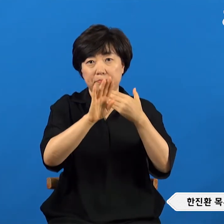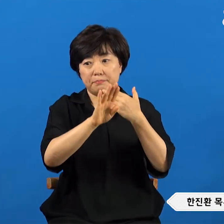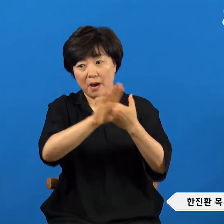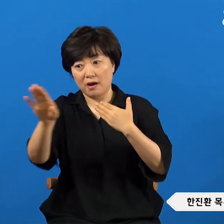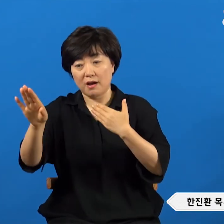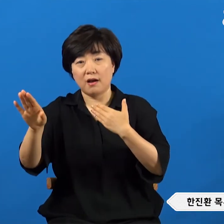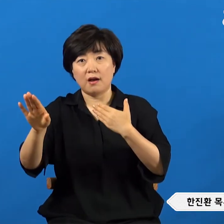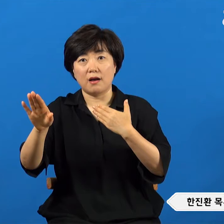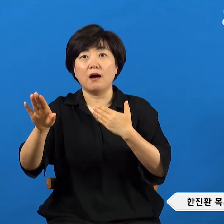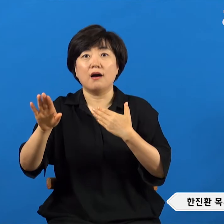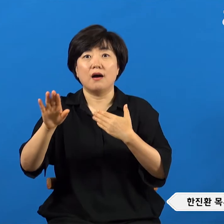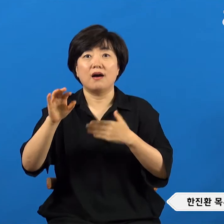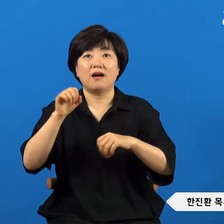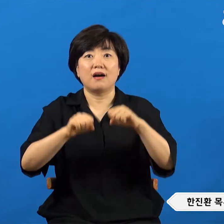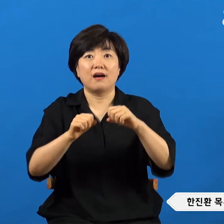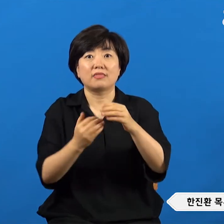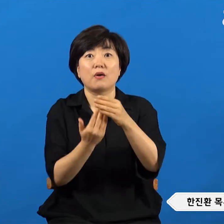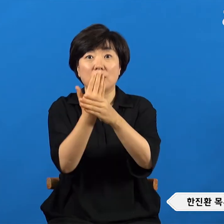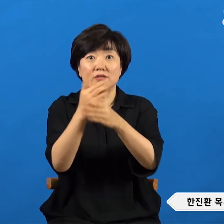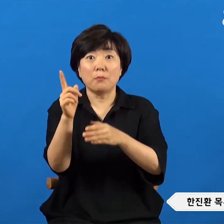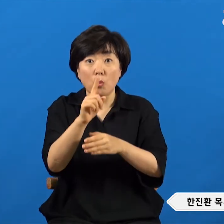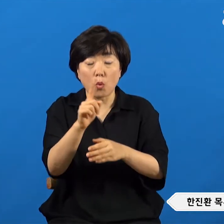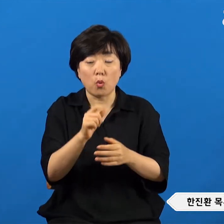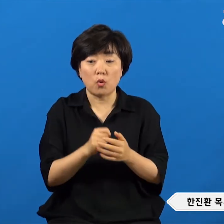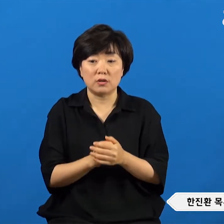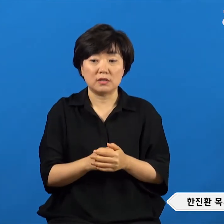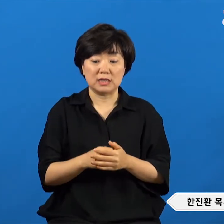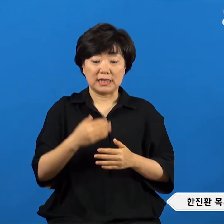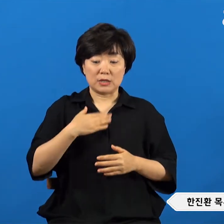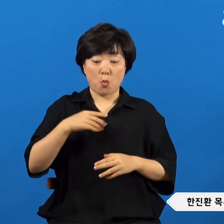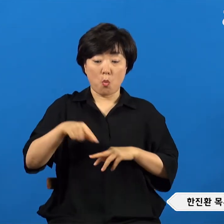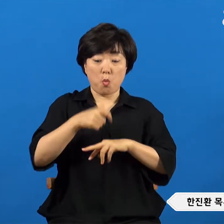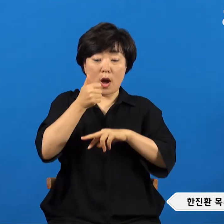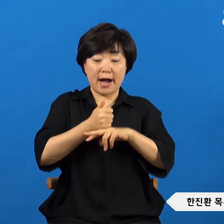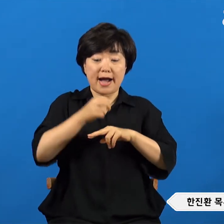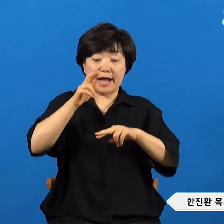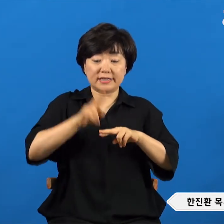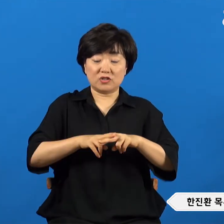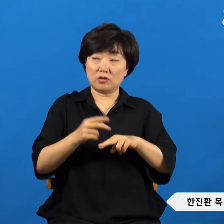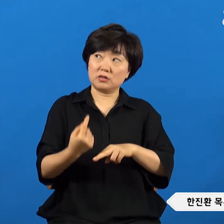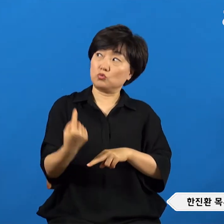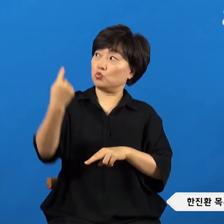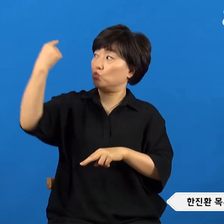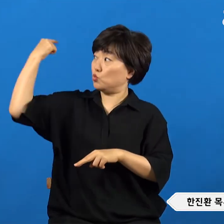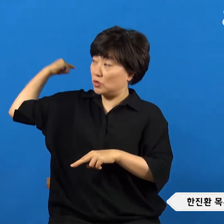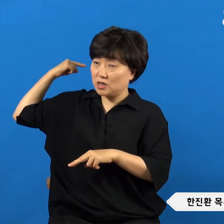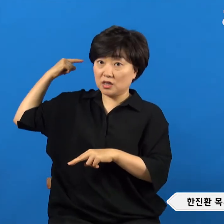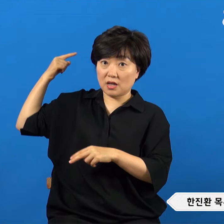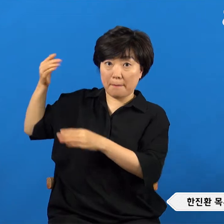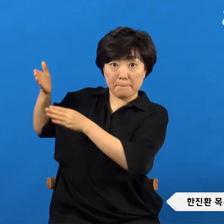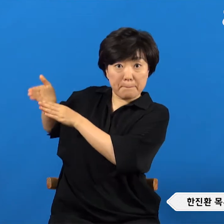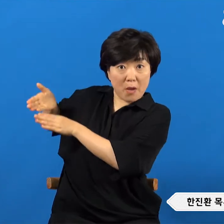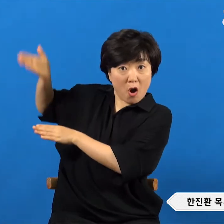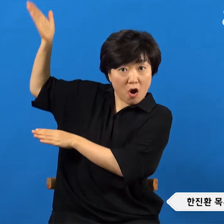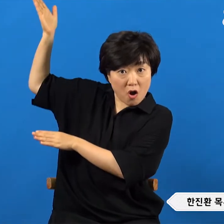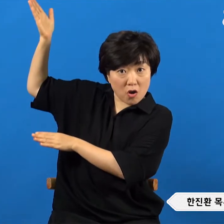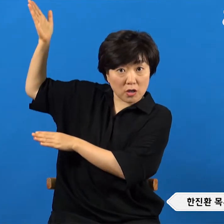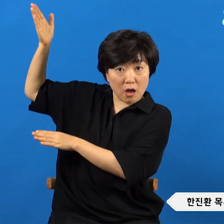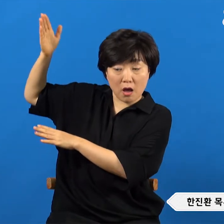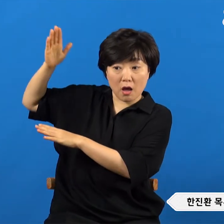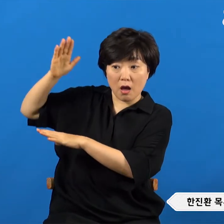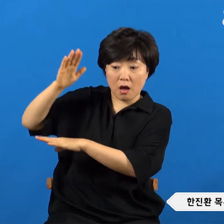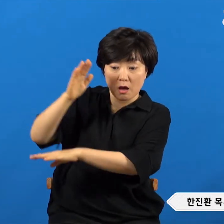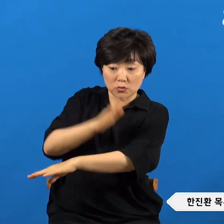왕이 앉아있는 자리 뒤쪽으로 그 석회 벽에 손가락이 나타났습니다.